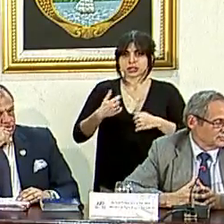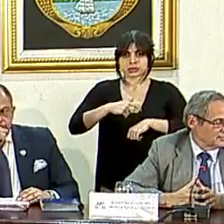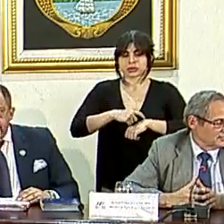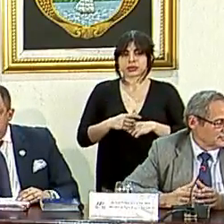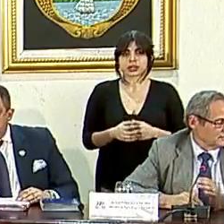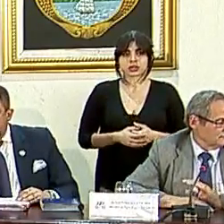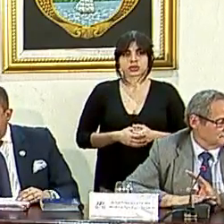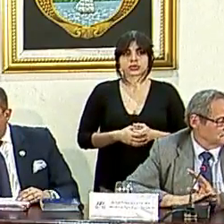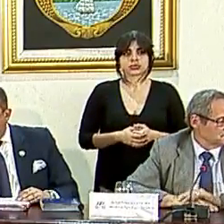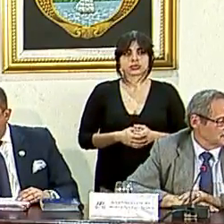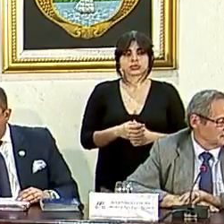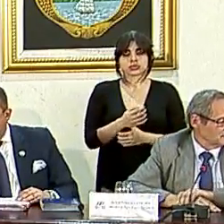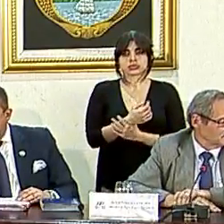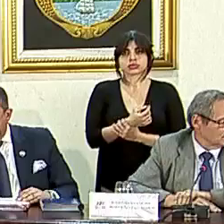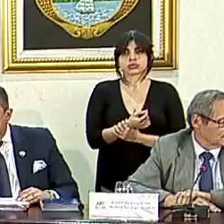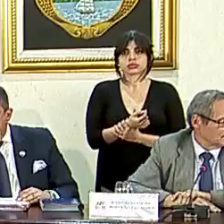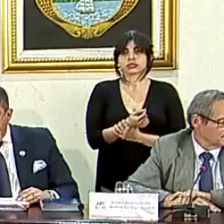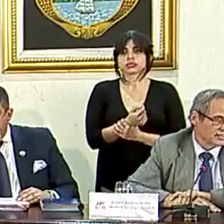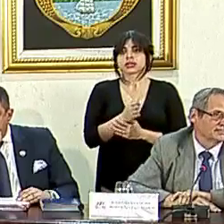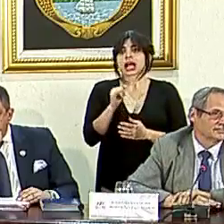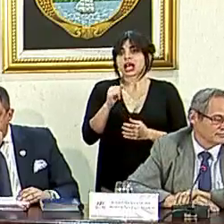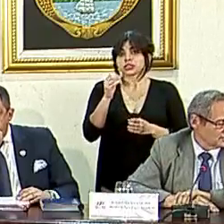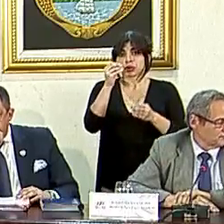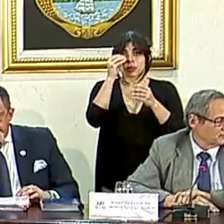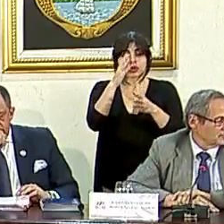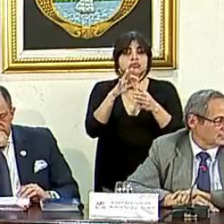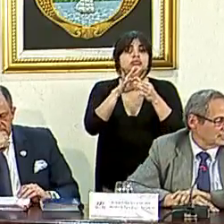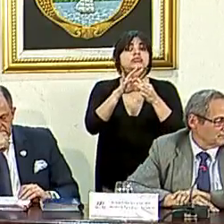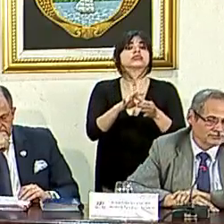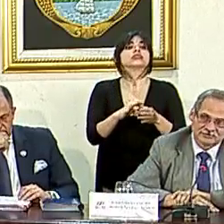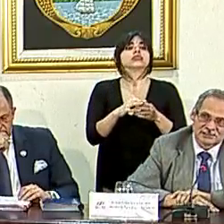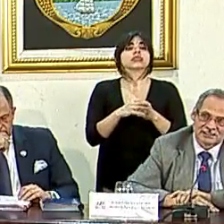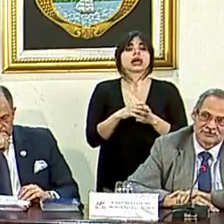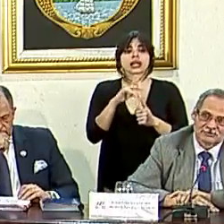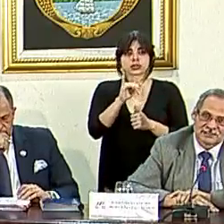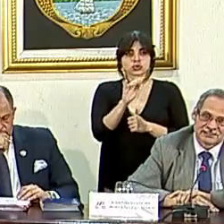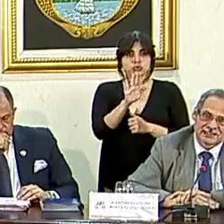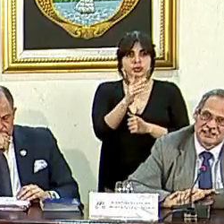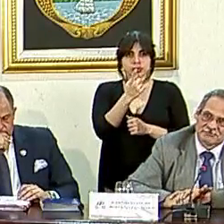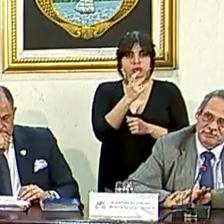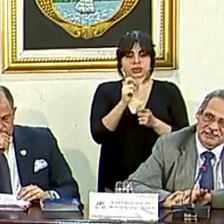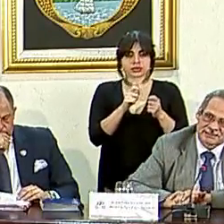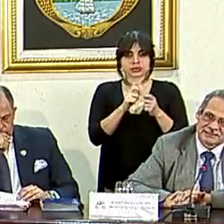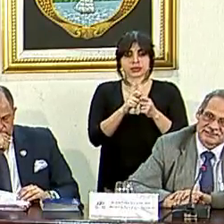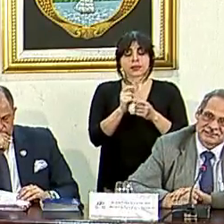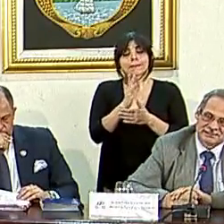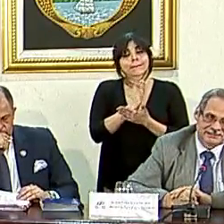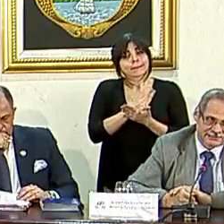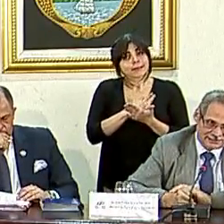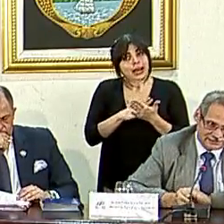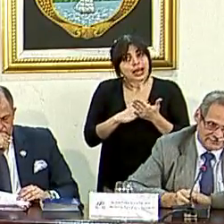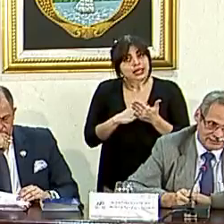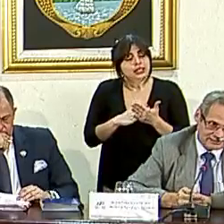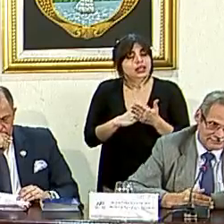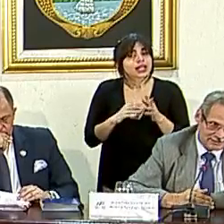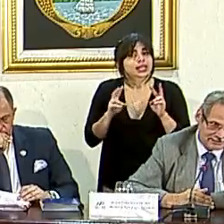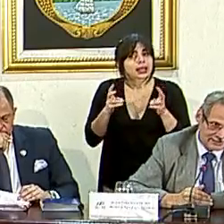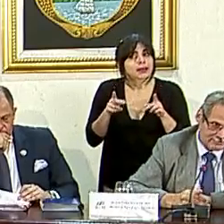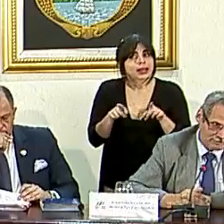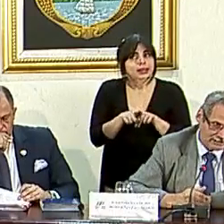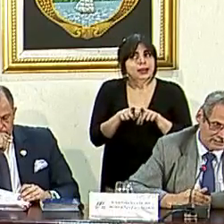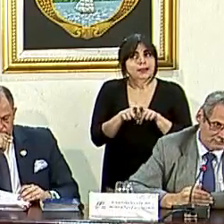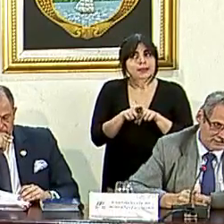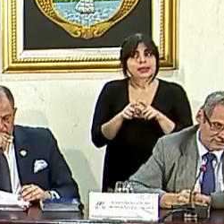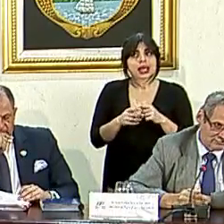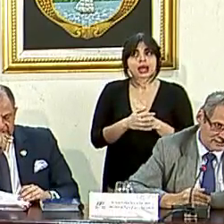momento. Eso es lo que le podría decir con respecto a la pregunta concreta. Parte del tema también que se